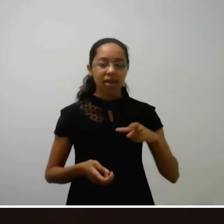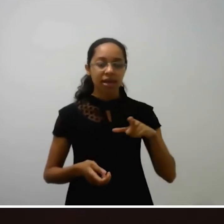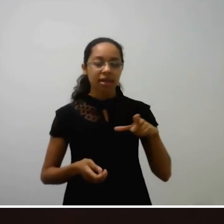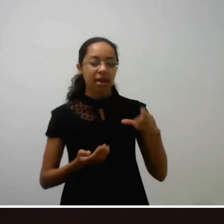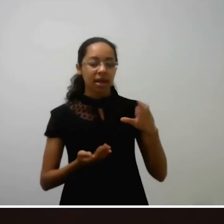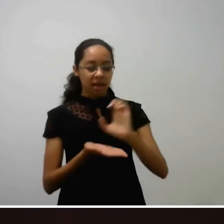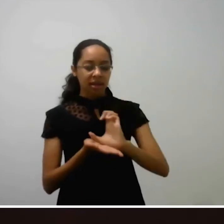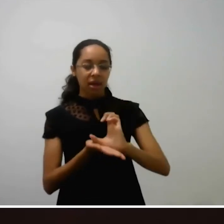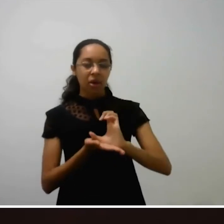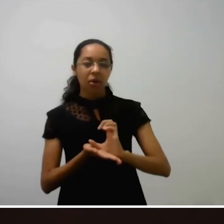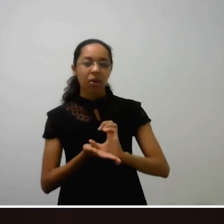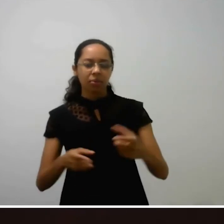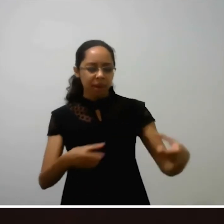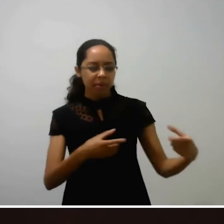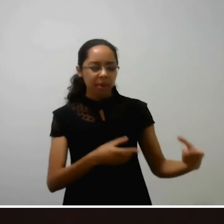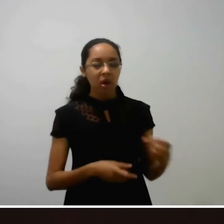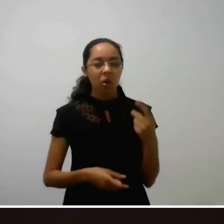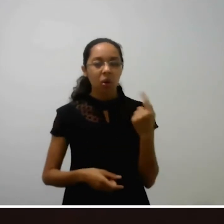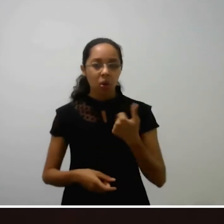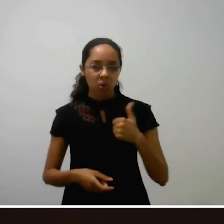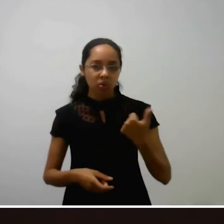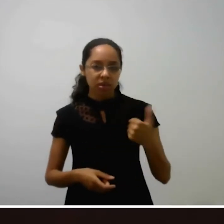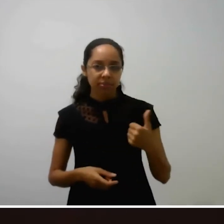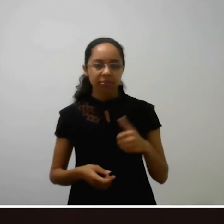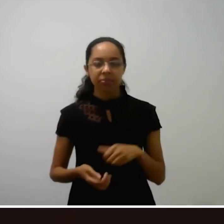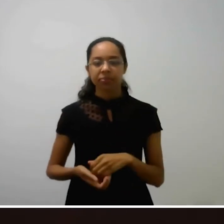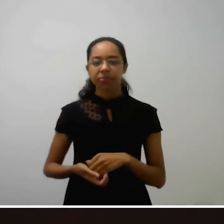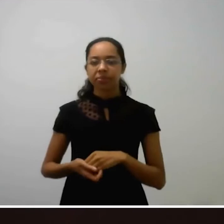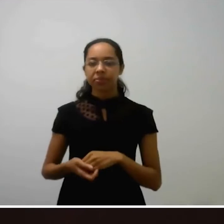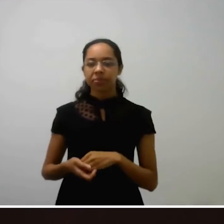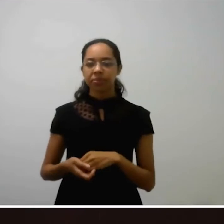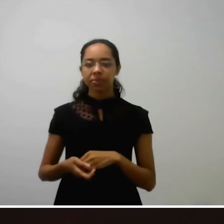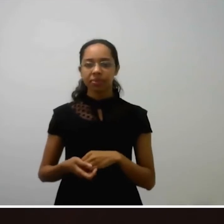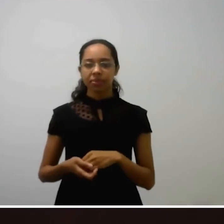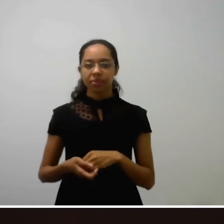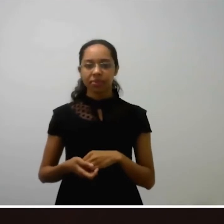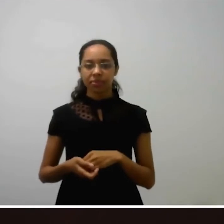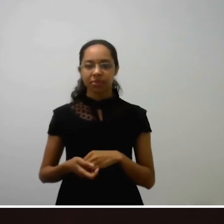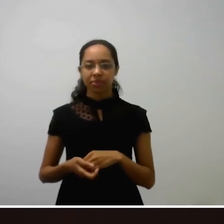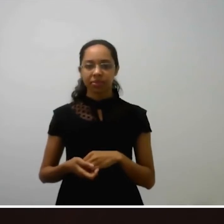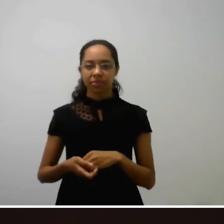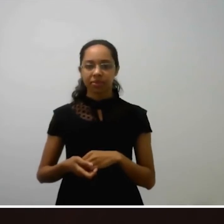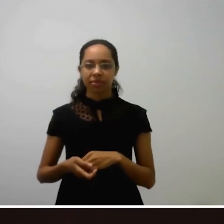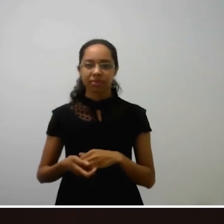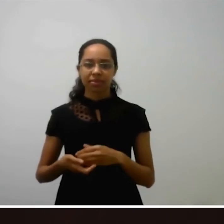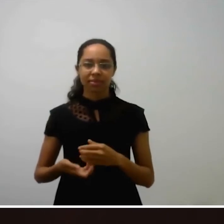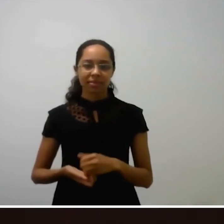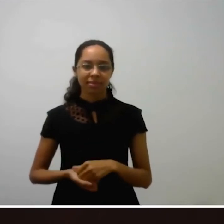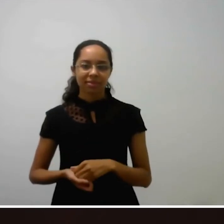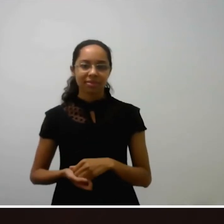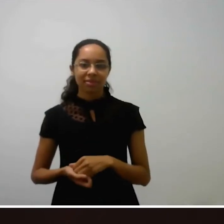do Helesponto até o rio Ebro da Espanha, seus princípios